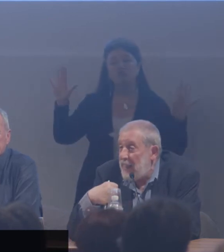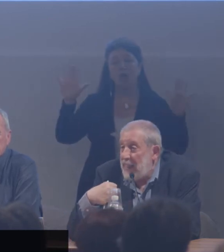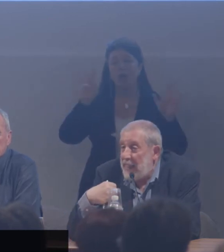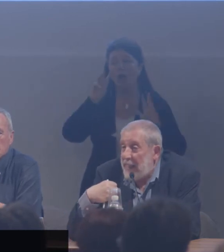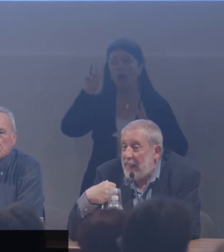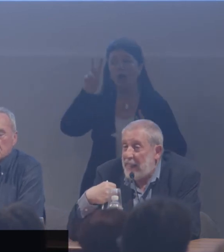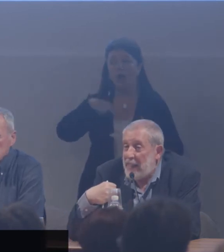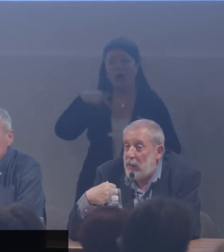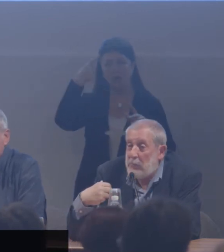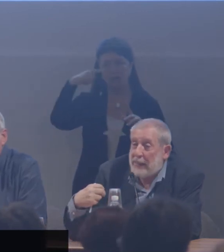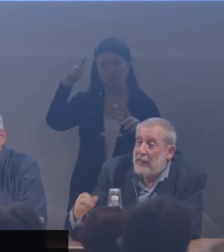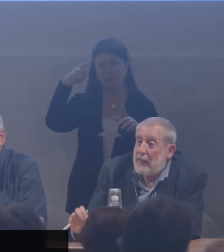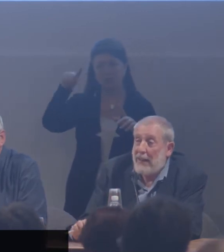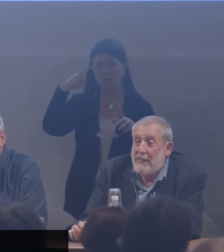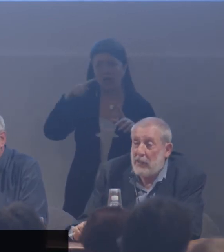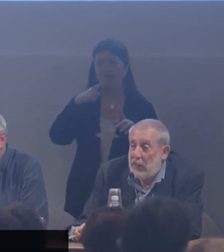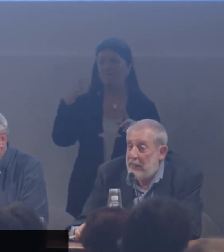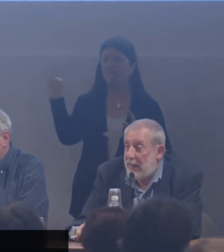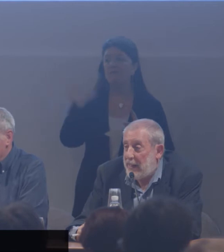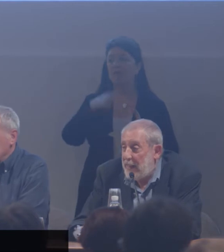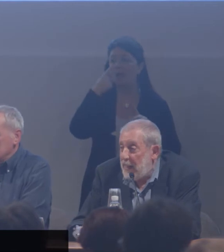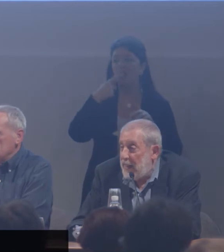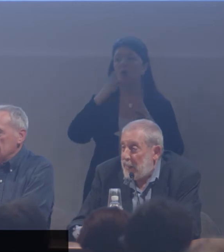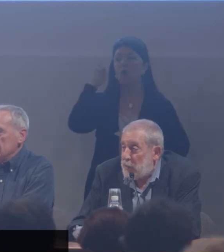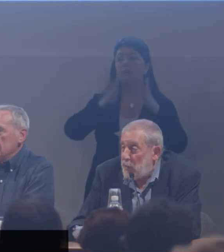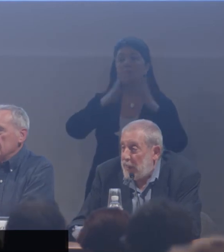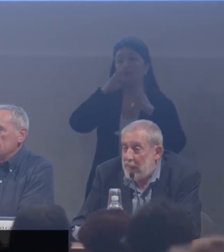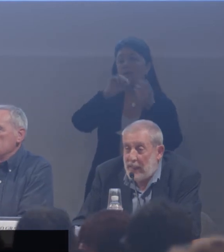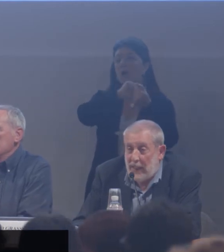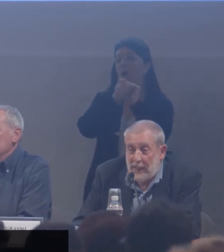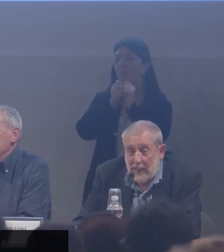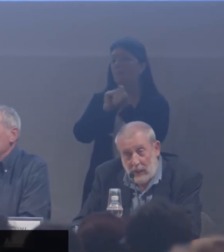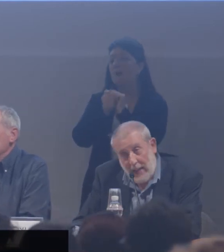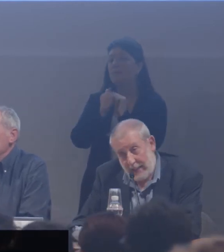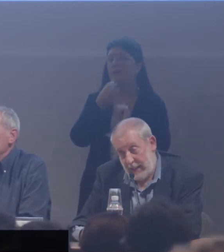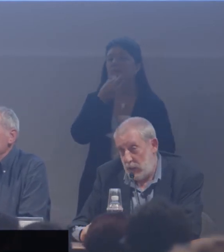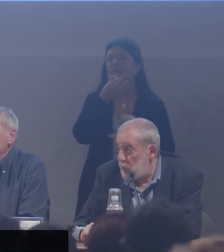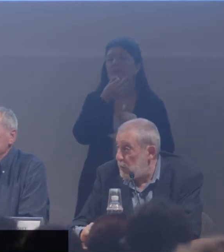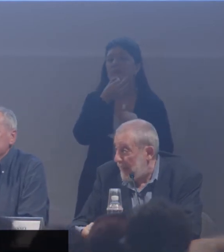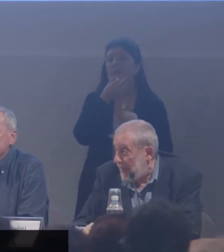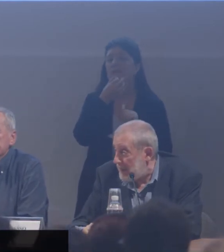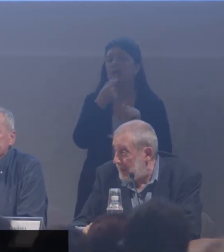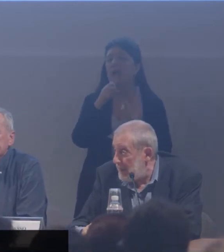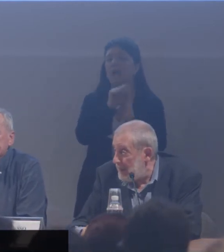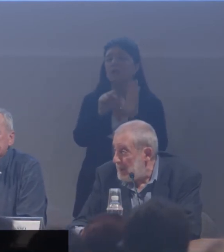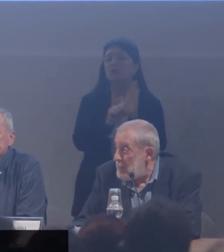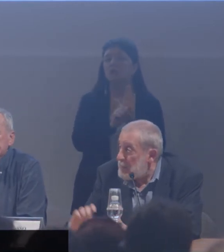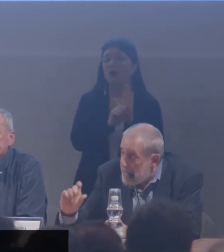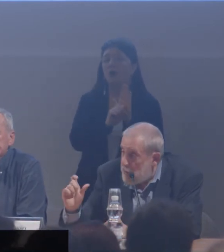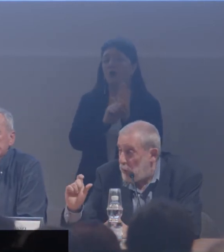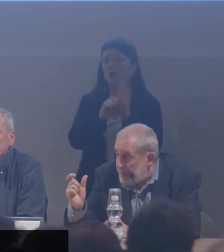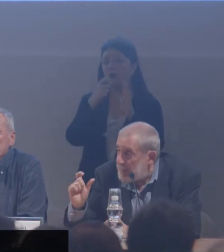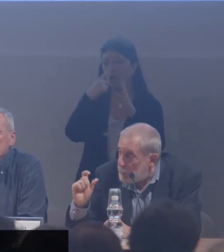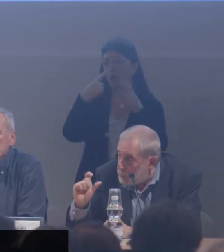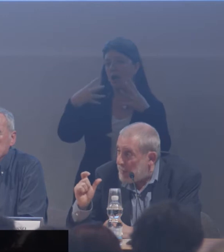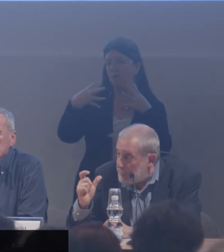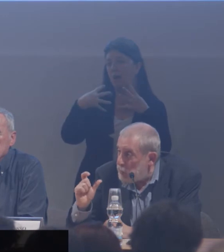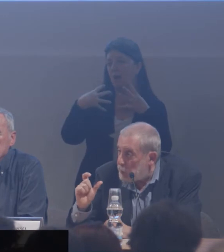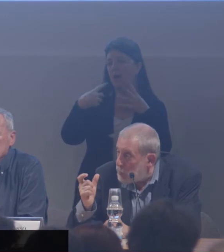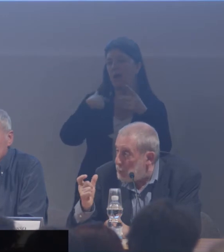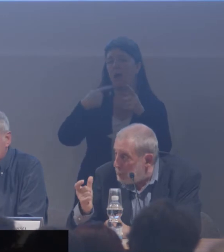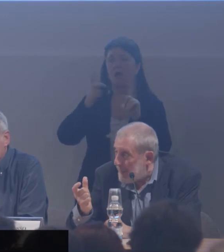consapevolezza che combattere la mafia non è fare la storia delle guardie contro i ladri, ma è un'operazione